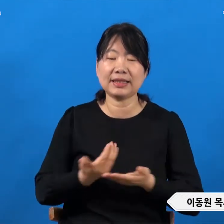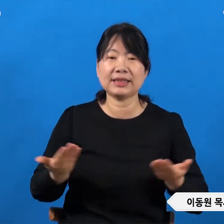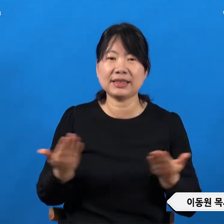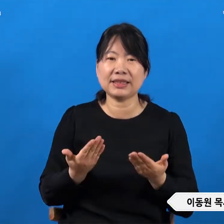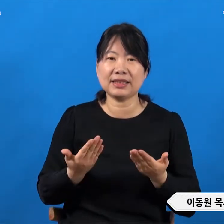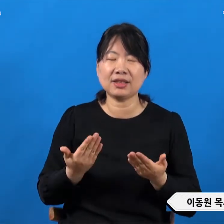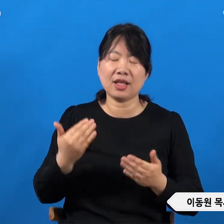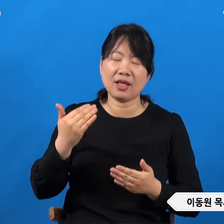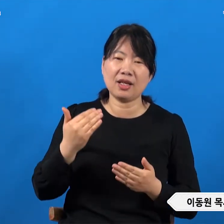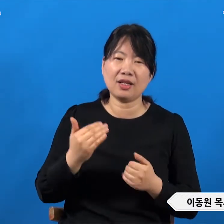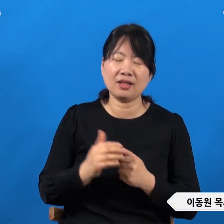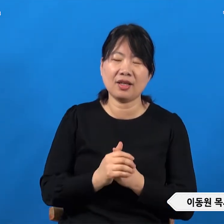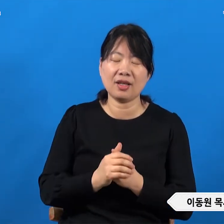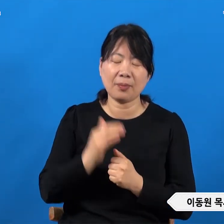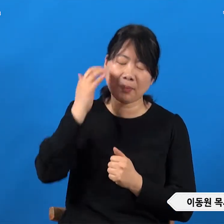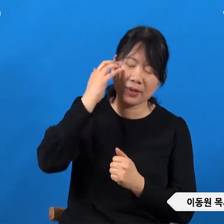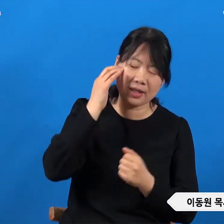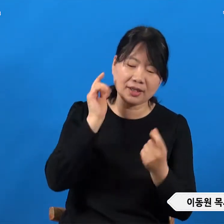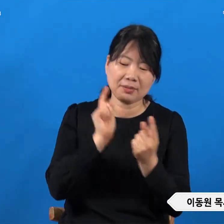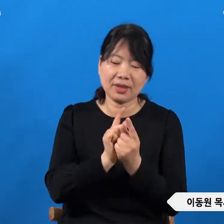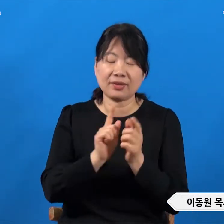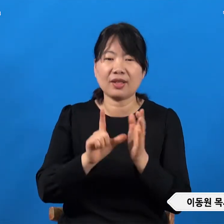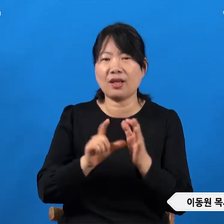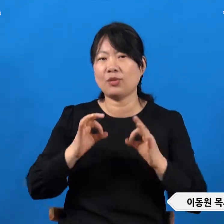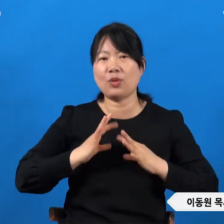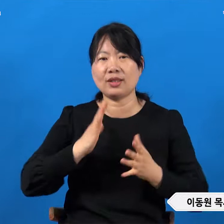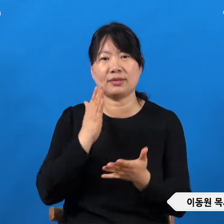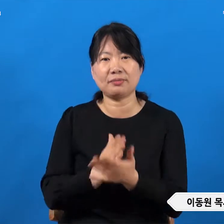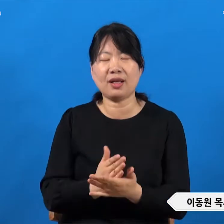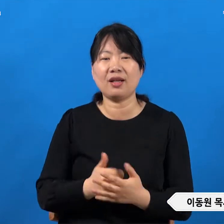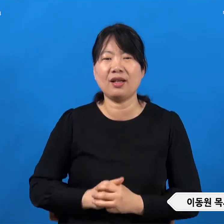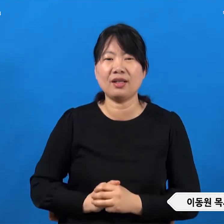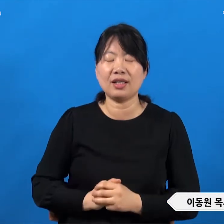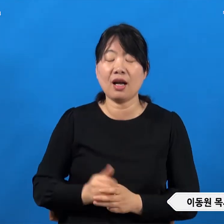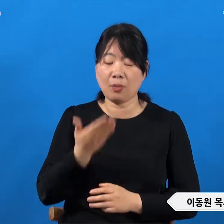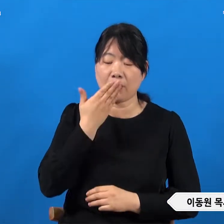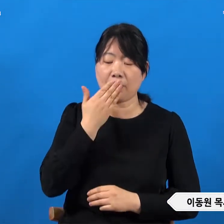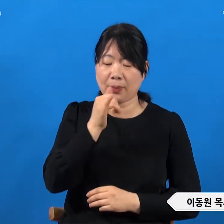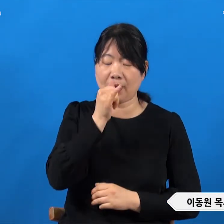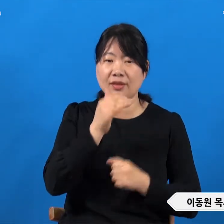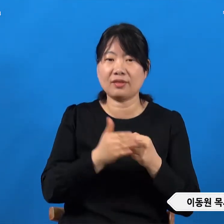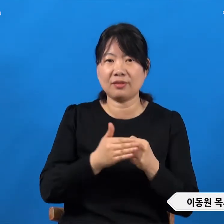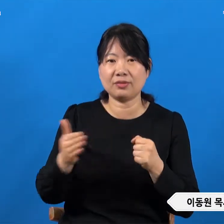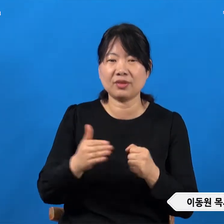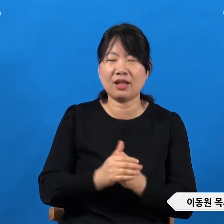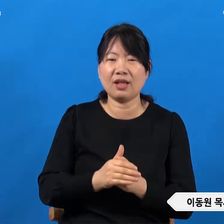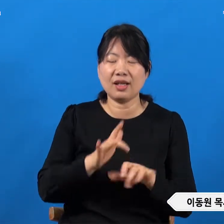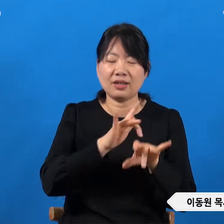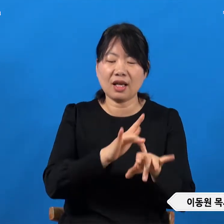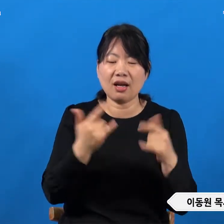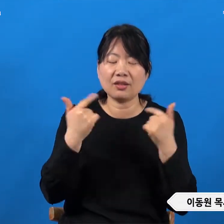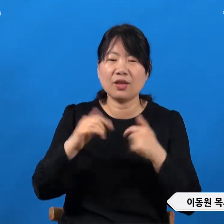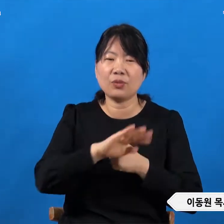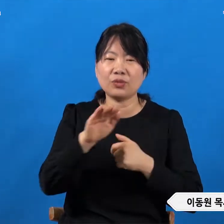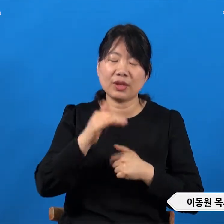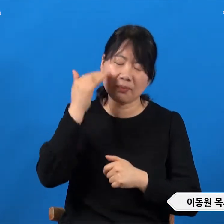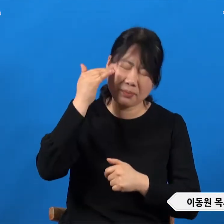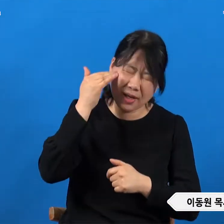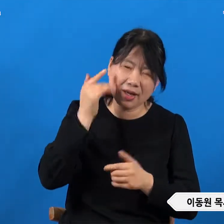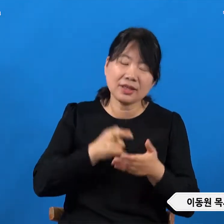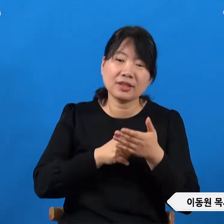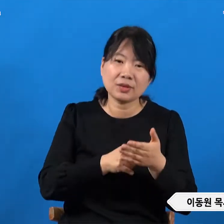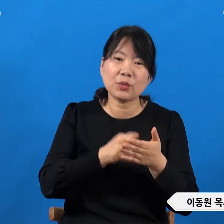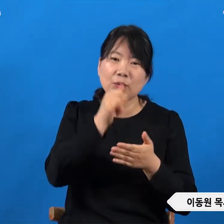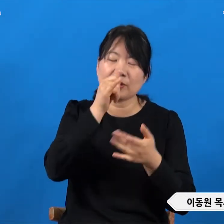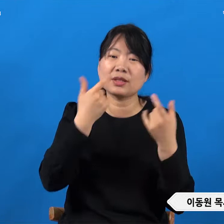일이 방해에 직면할 때 놀라지 마십시오. 있을 수 있는 일입니다. 사탄은 언제라도 우리를 방해하려고